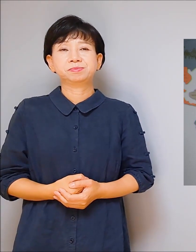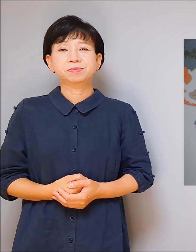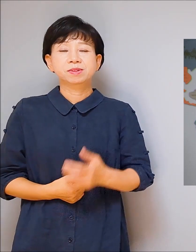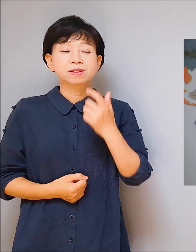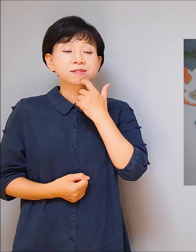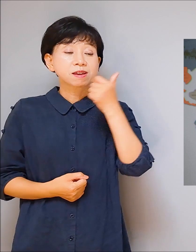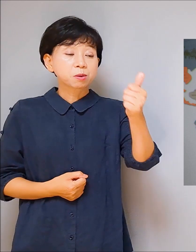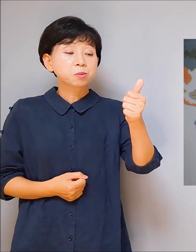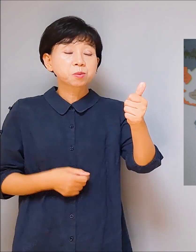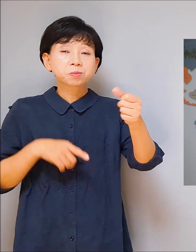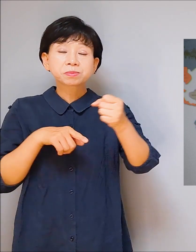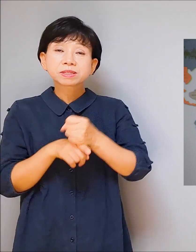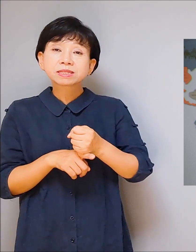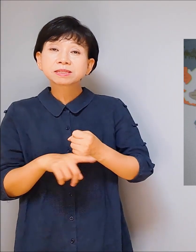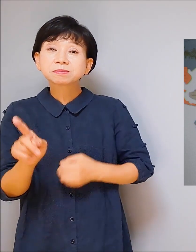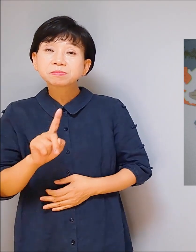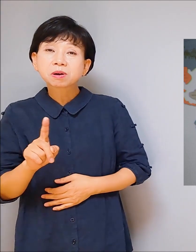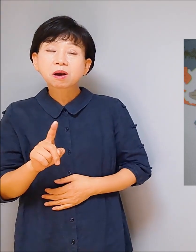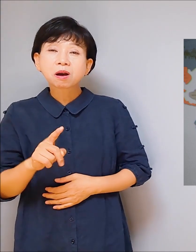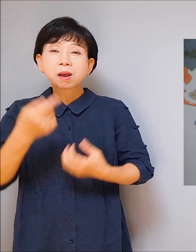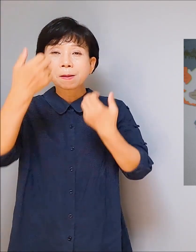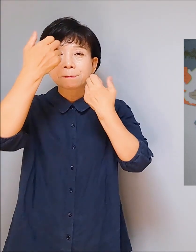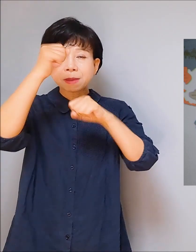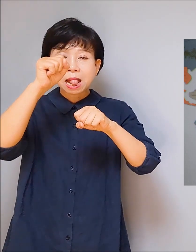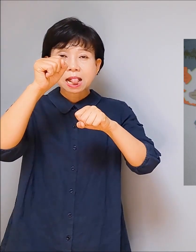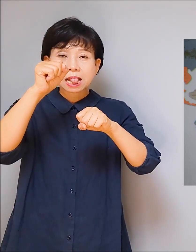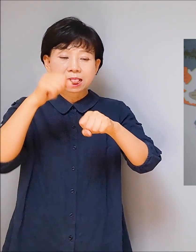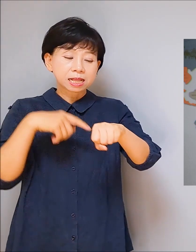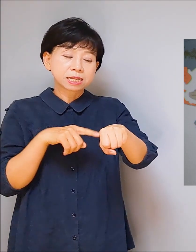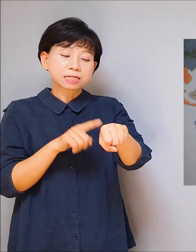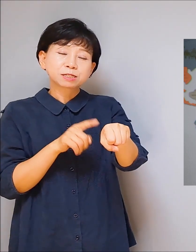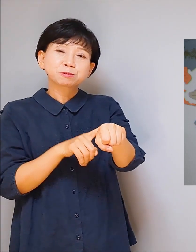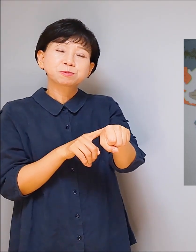야곱의 이름의 뜻은요, 발 뒤꿈치를 잡는 자입니다.